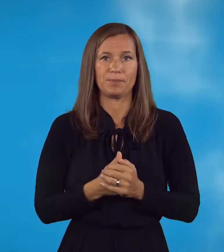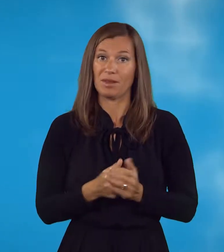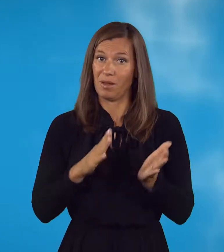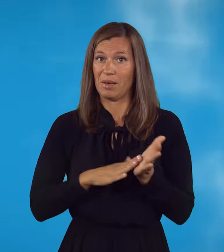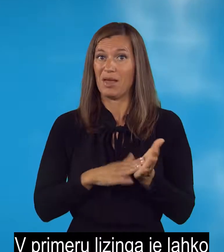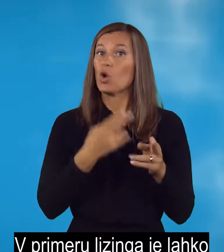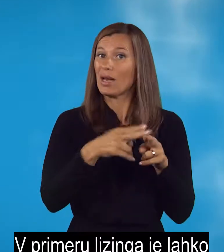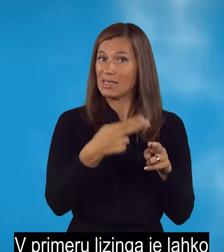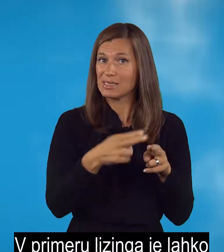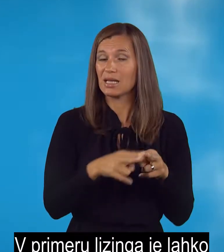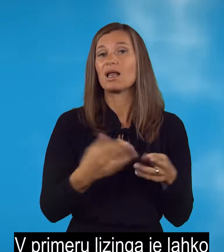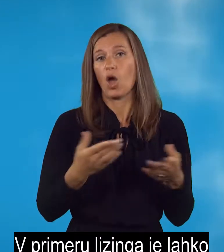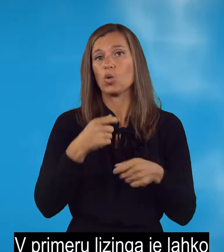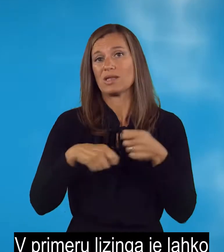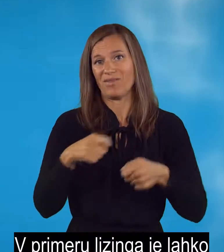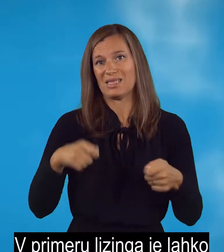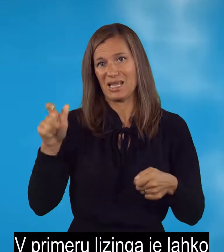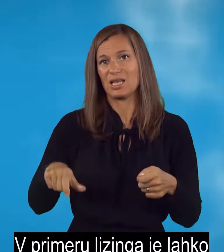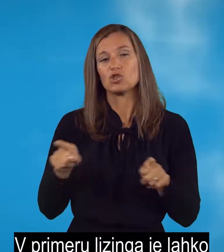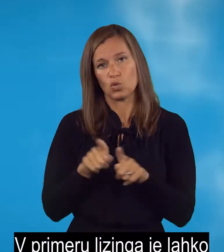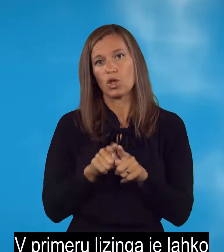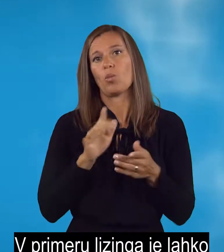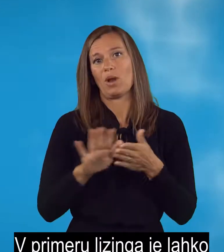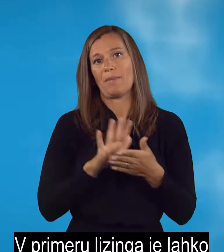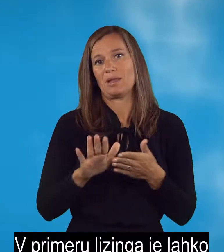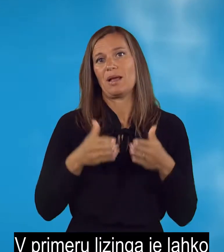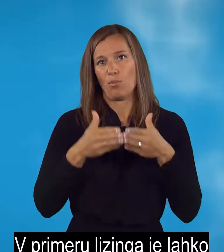V primeru leasinga je lahko zavezanec tudi uporabnik plovila.